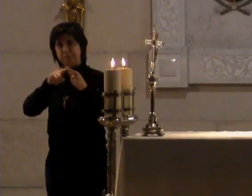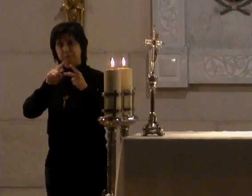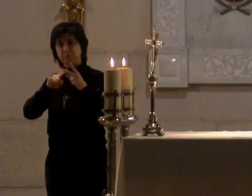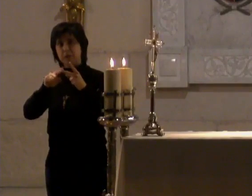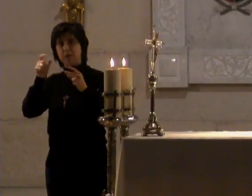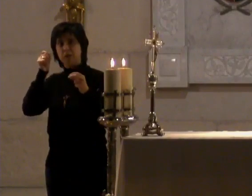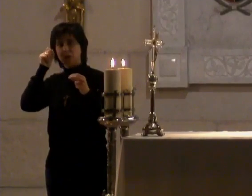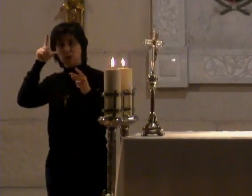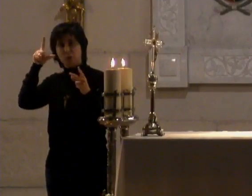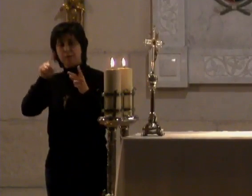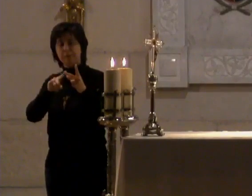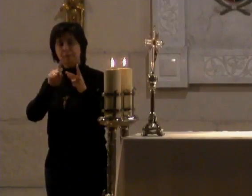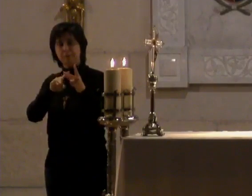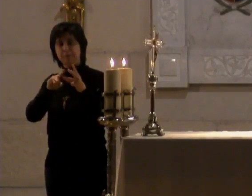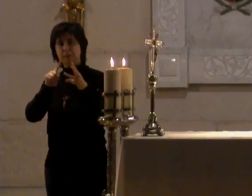descubre,